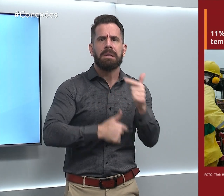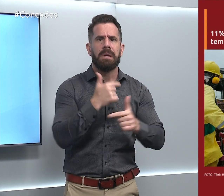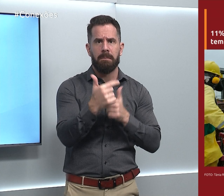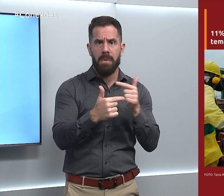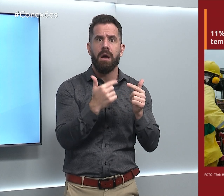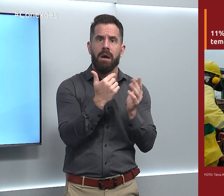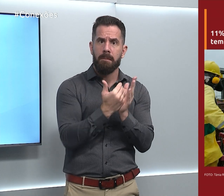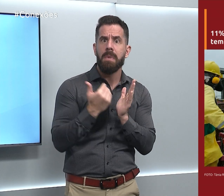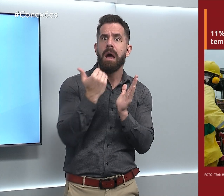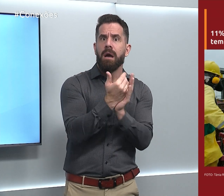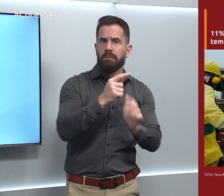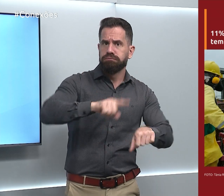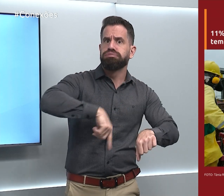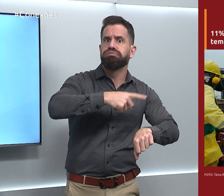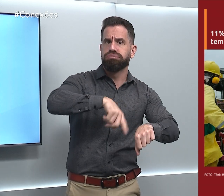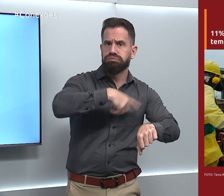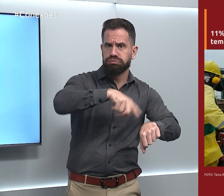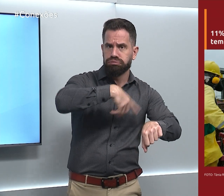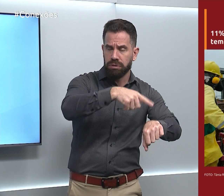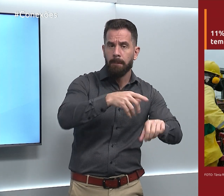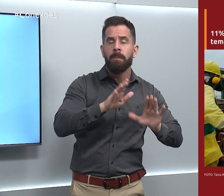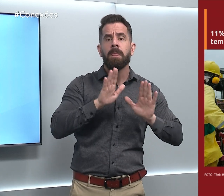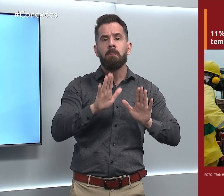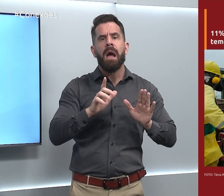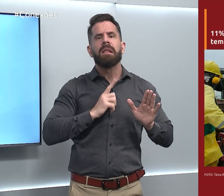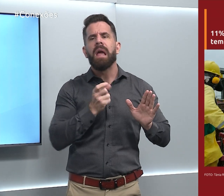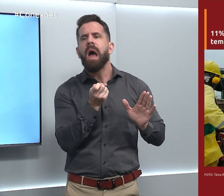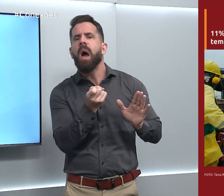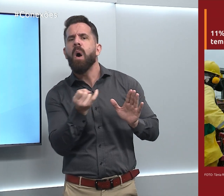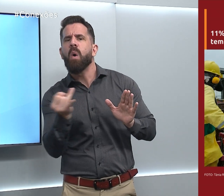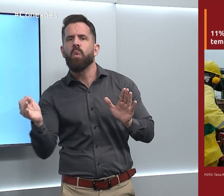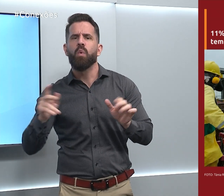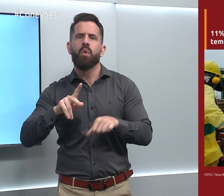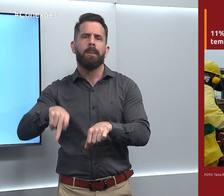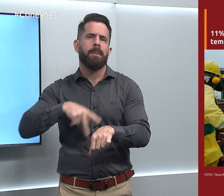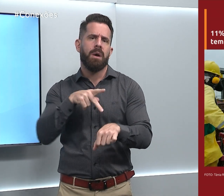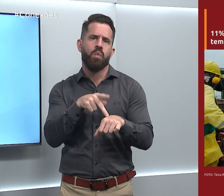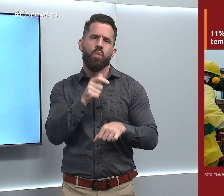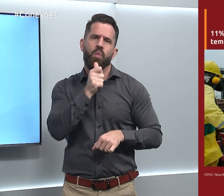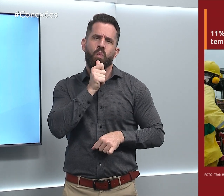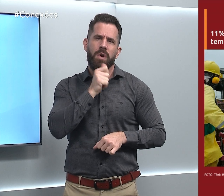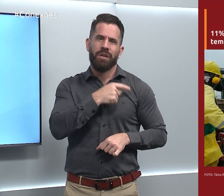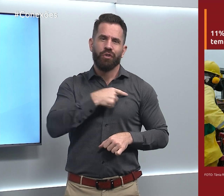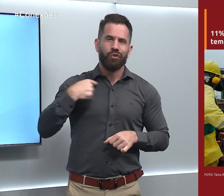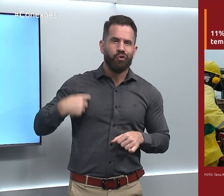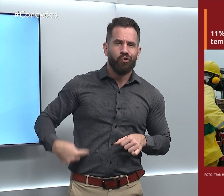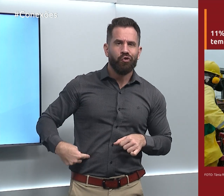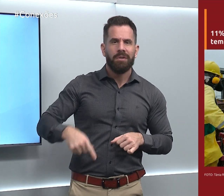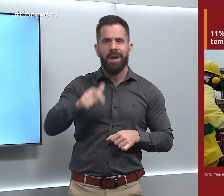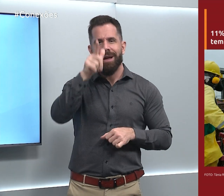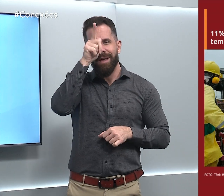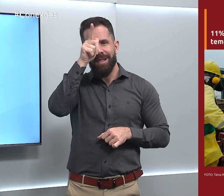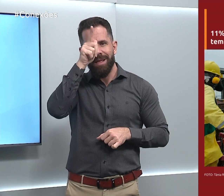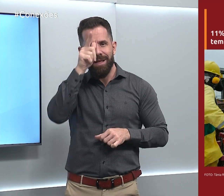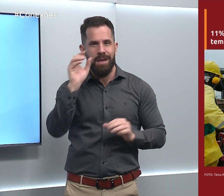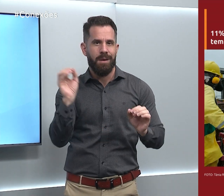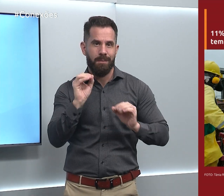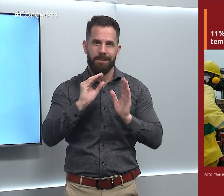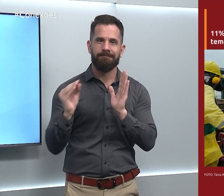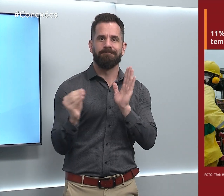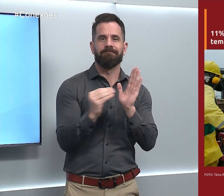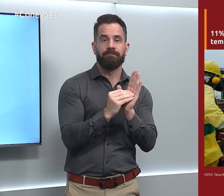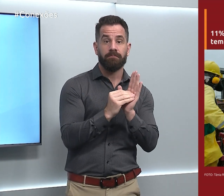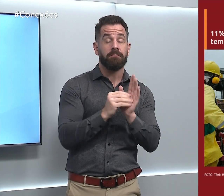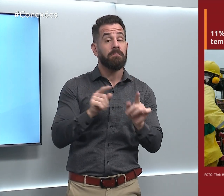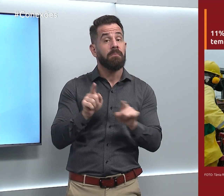mundial. Mas os dados não englobam alguns países importantes, como a China e a Alemanha, por exemplo. A organização também